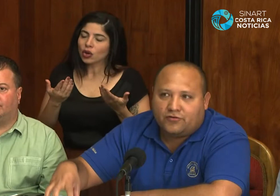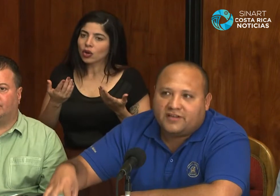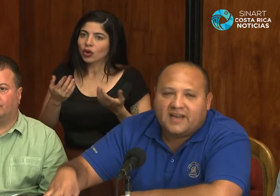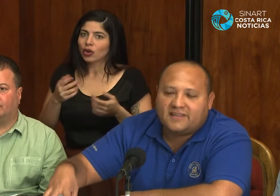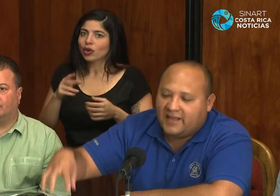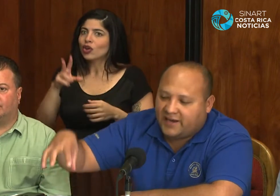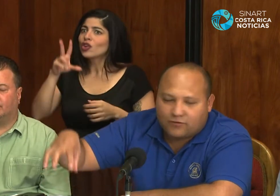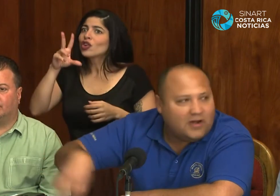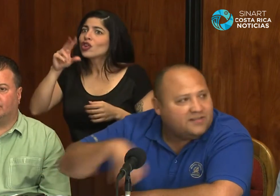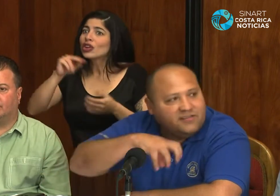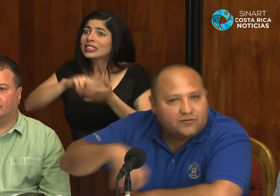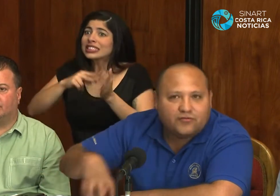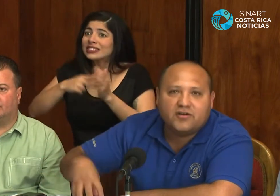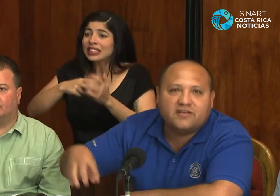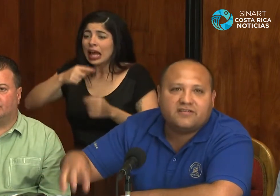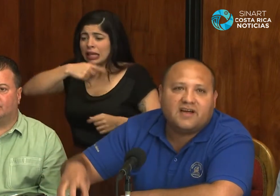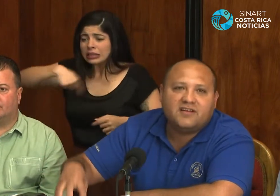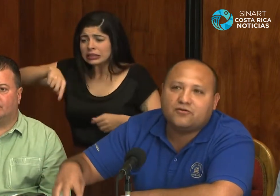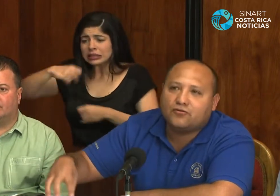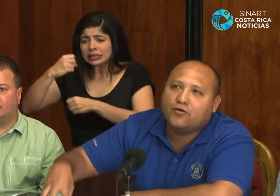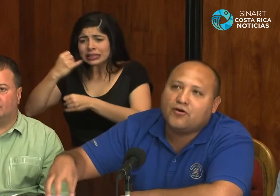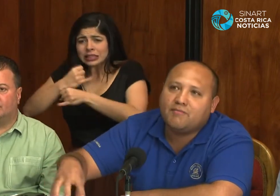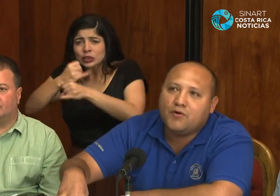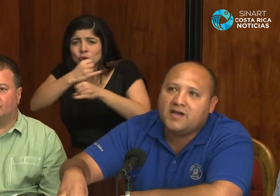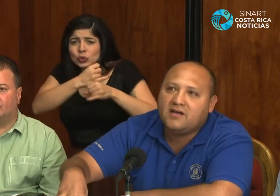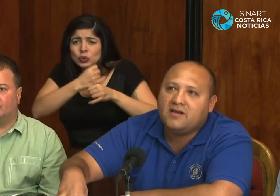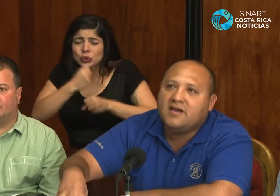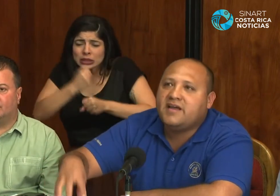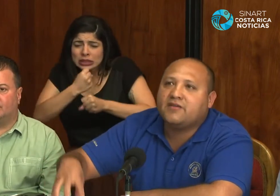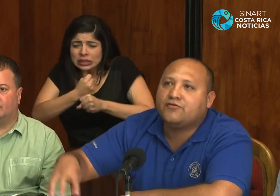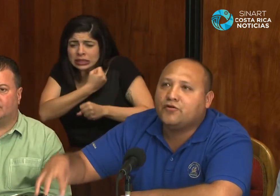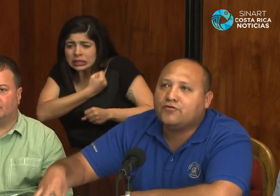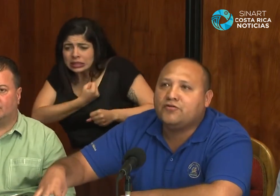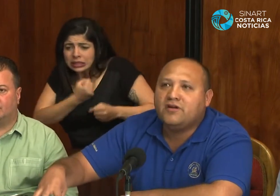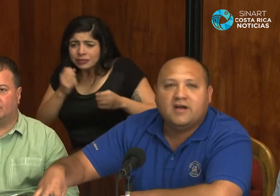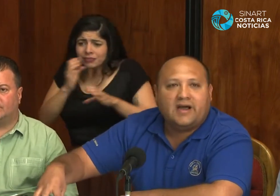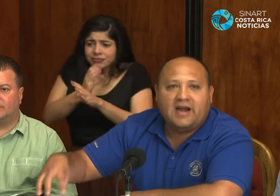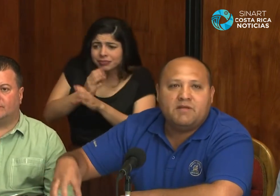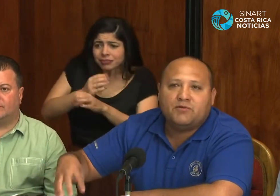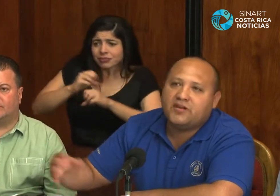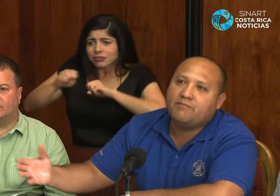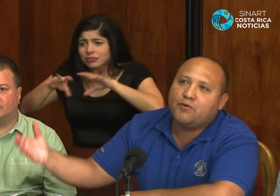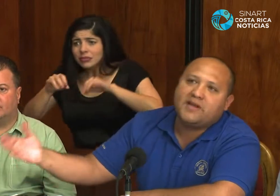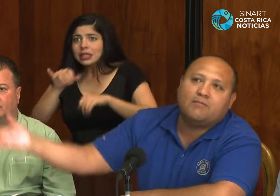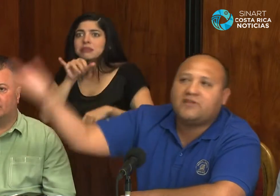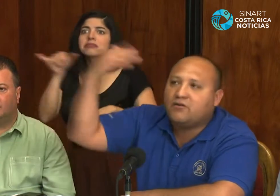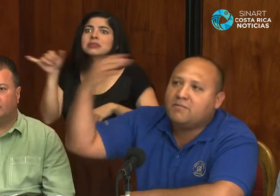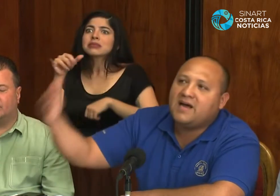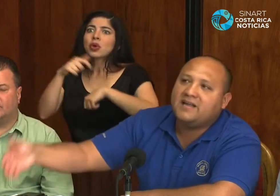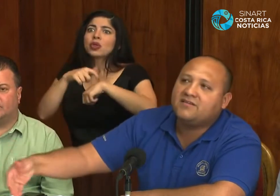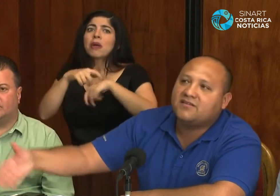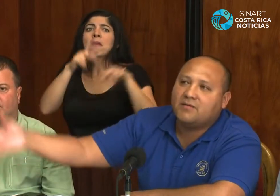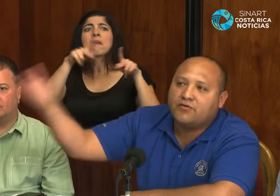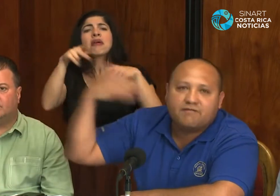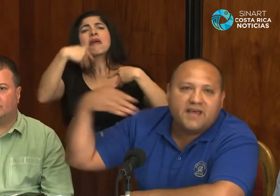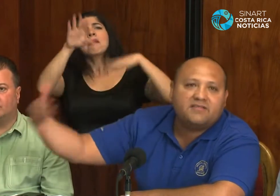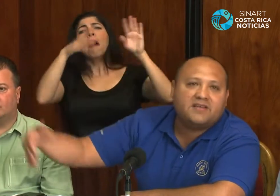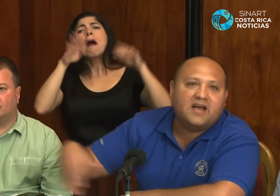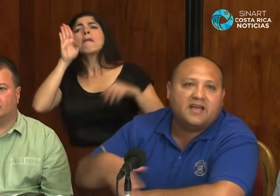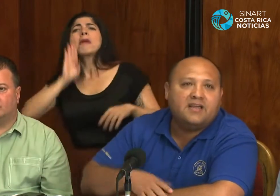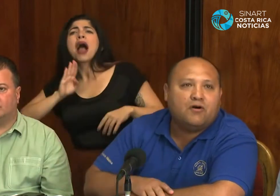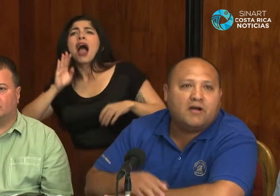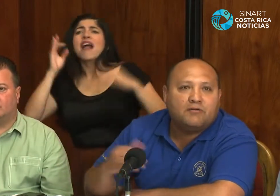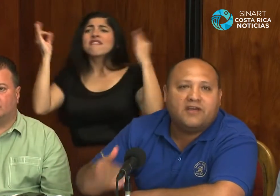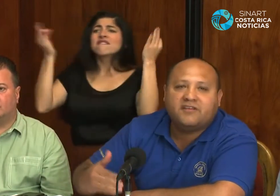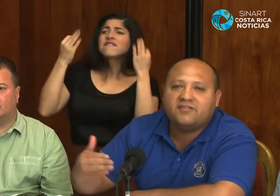no se trata de que todas las instituciones estén haciendo todo lo que puedan y que nosotros al mismo tiempo vayamos a los bares, estemos de